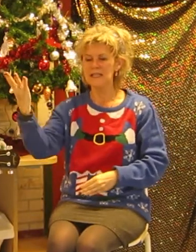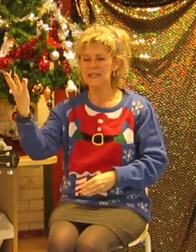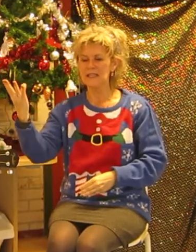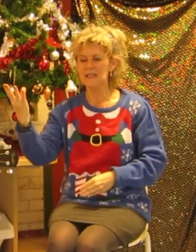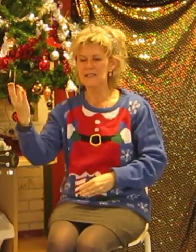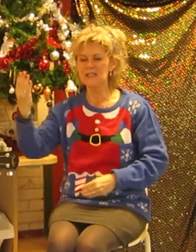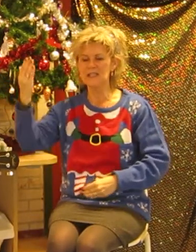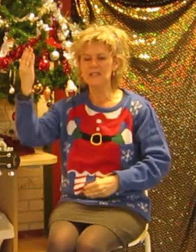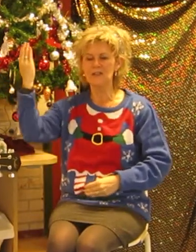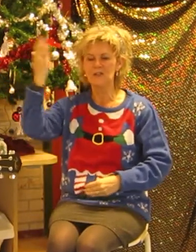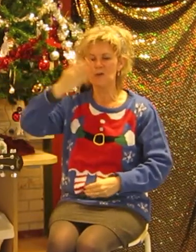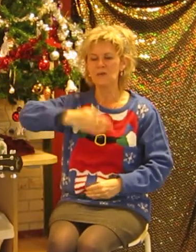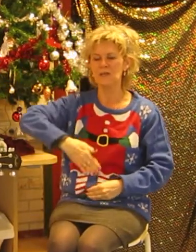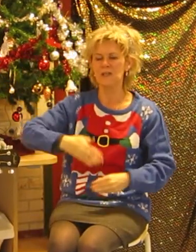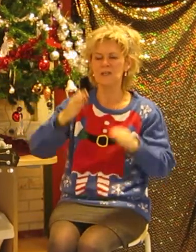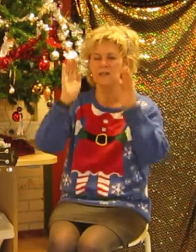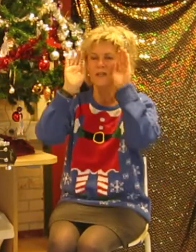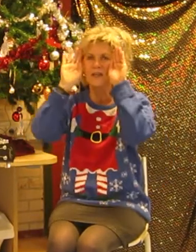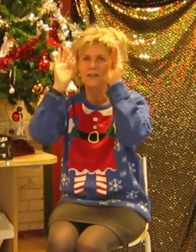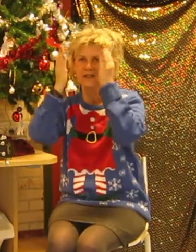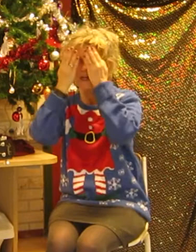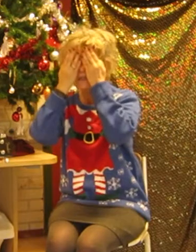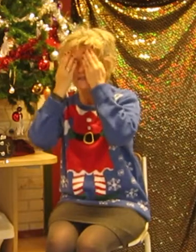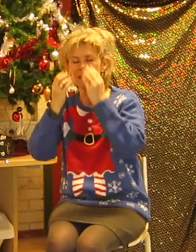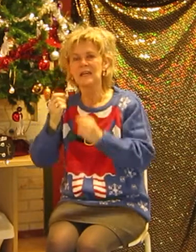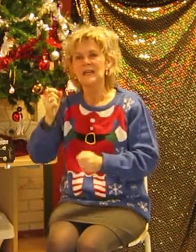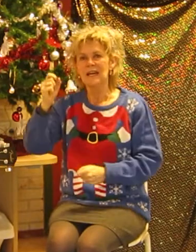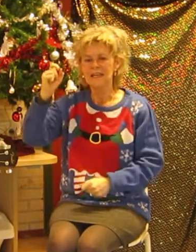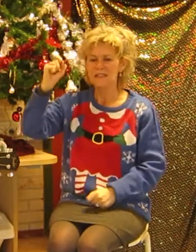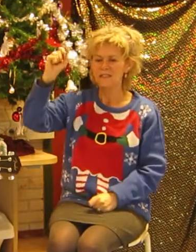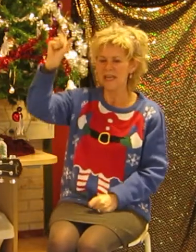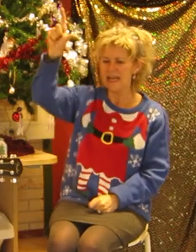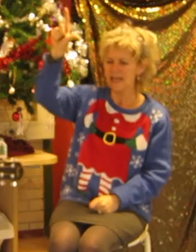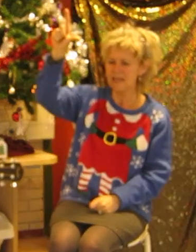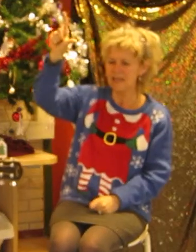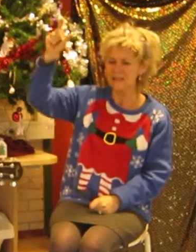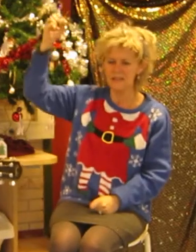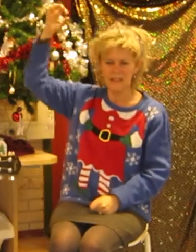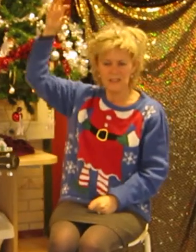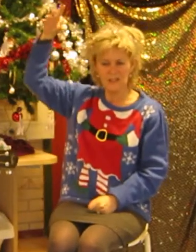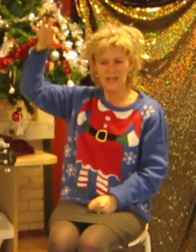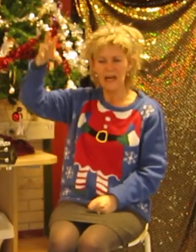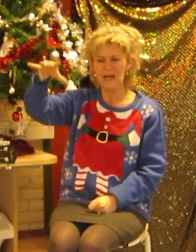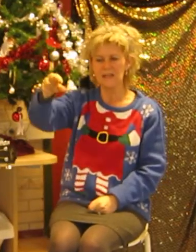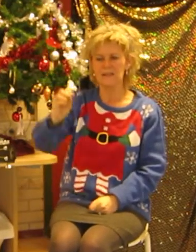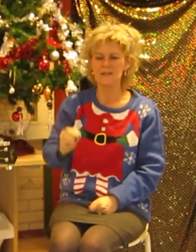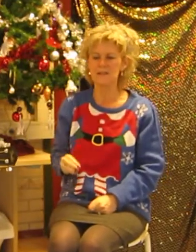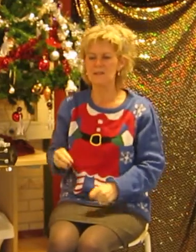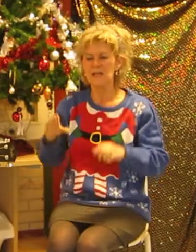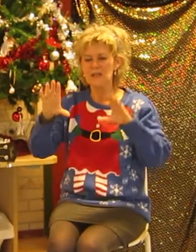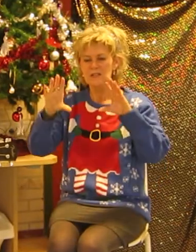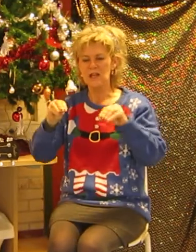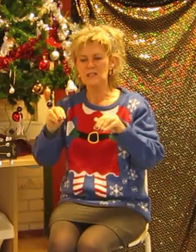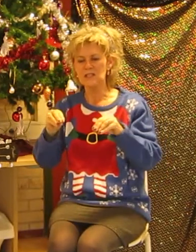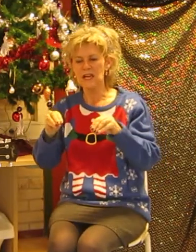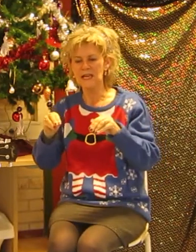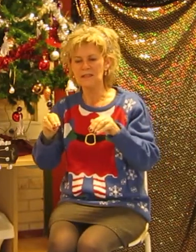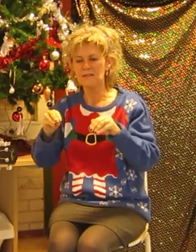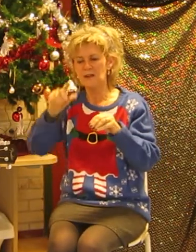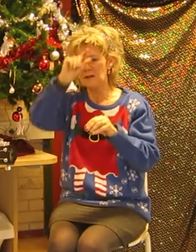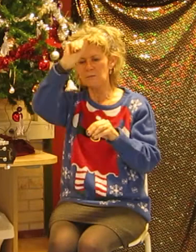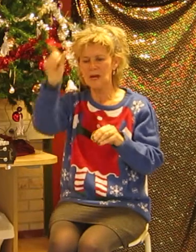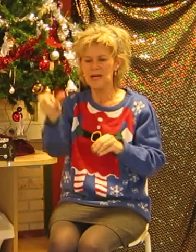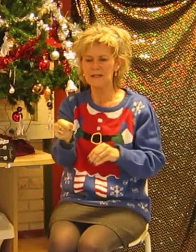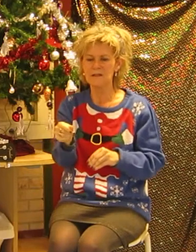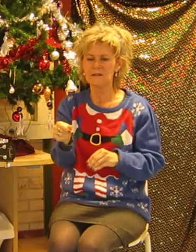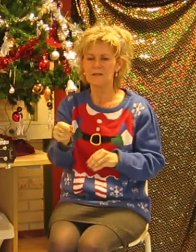Overal lichtjes in de donkere nacht en de sterren die stralen, zacht schijnt